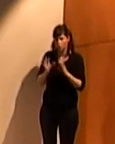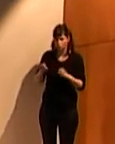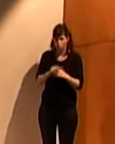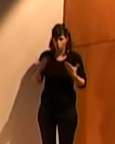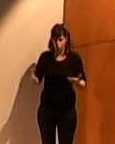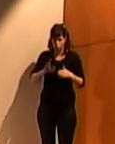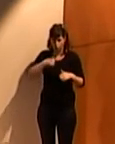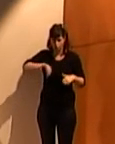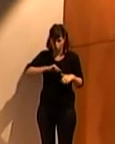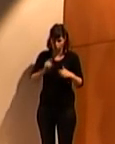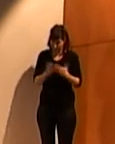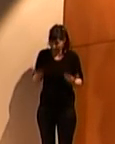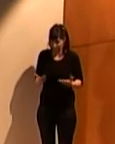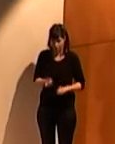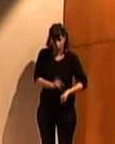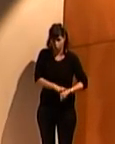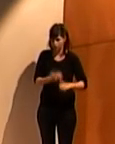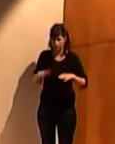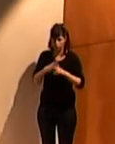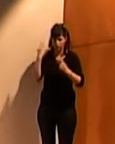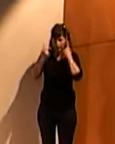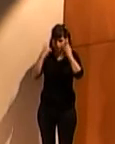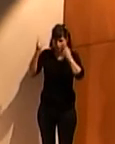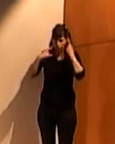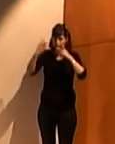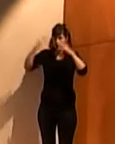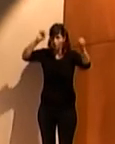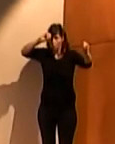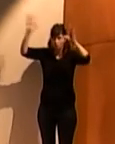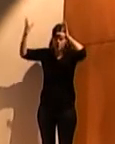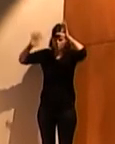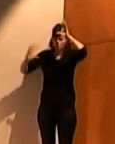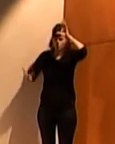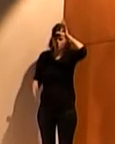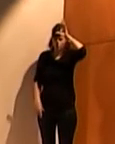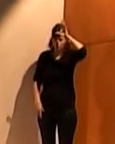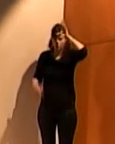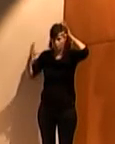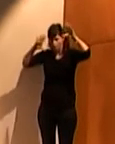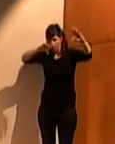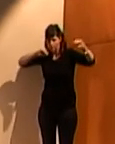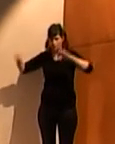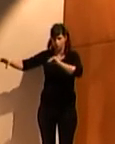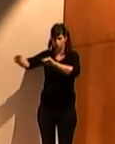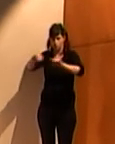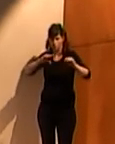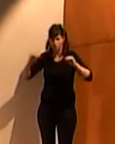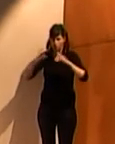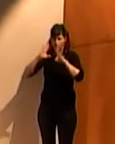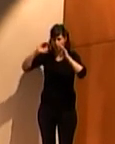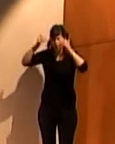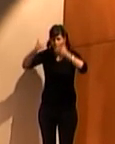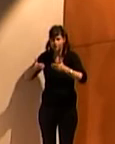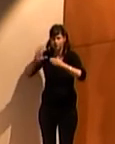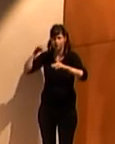réfléchissons dès à présent sur le concept, mm-hmm. Sur l'aménagement des stations